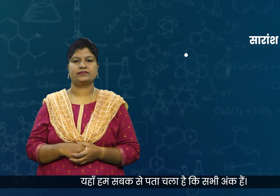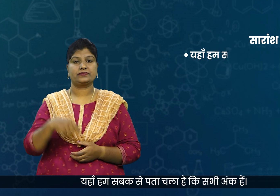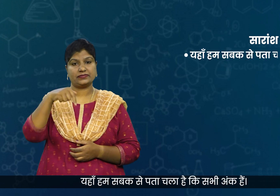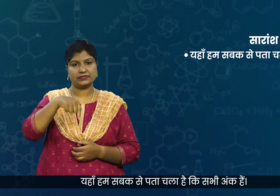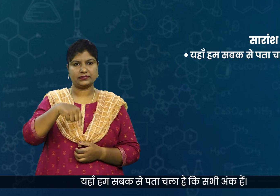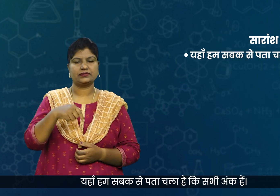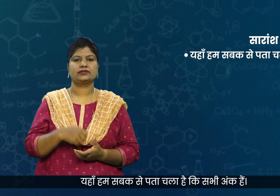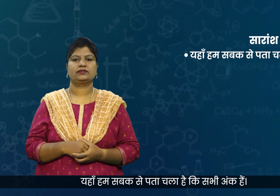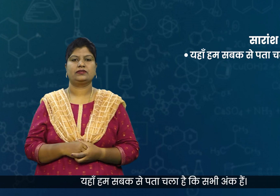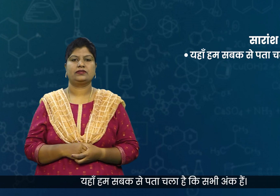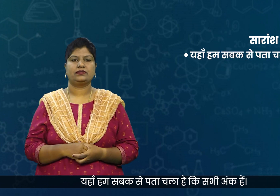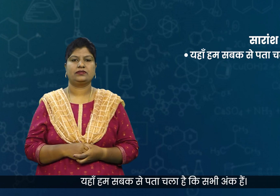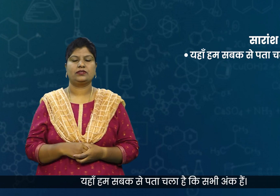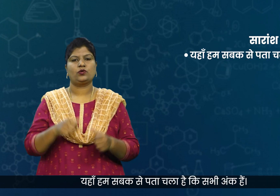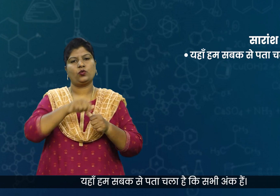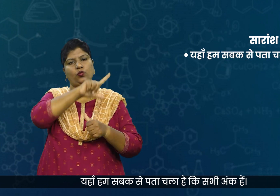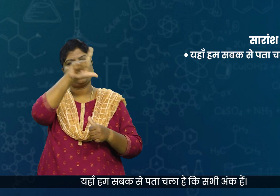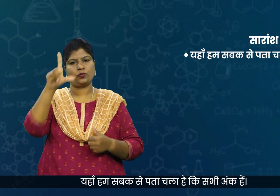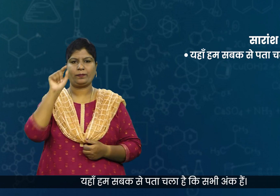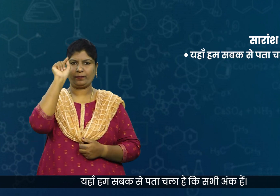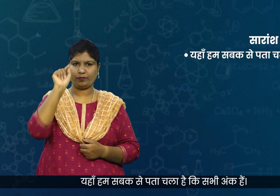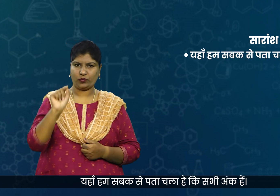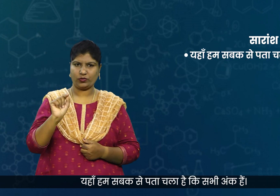हमें इस पाठ से काफी महत्वपूर्ण पॉइंट्स जानने मिले,